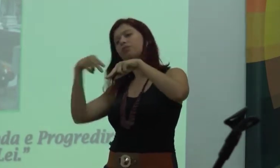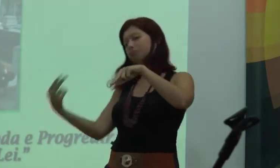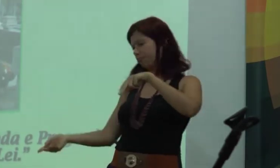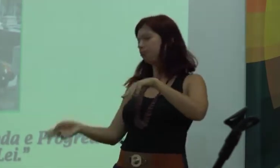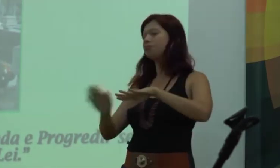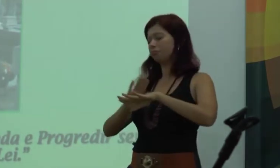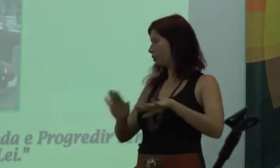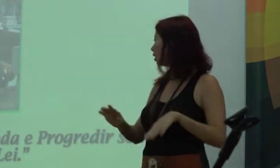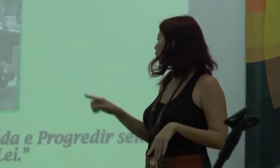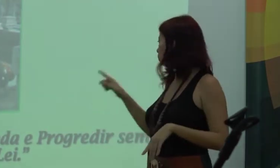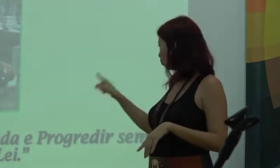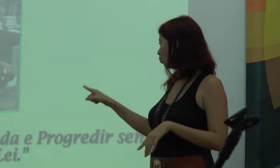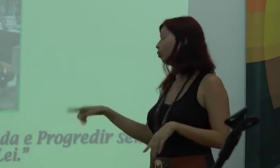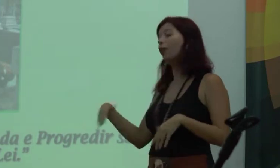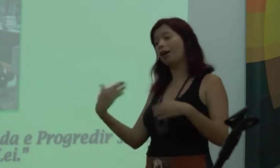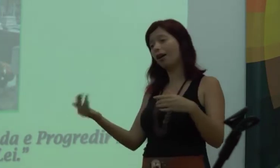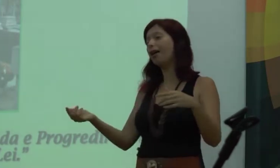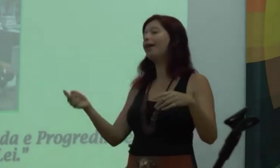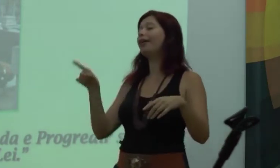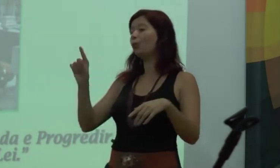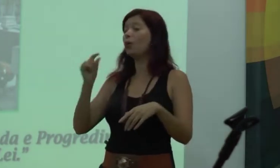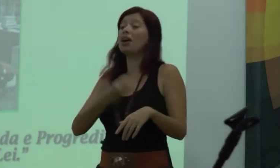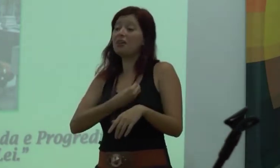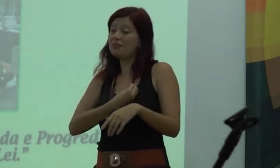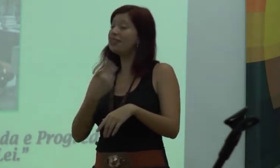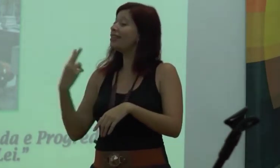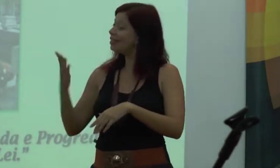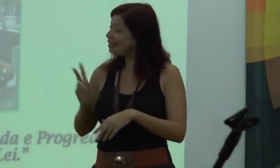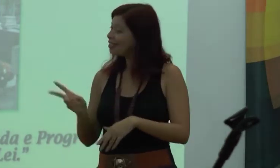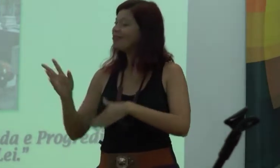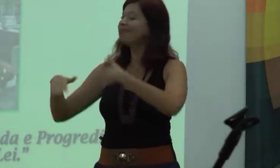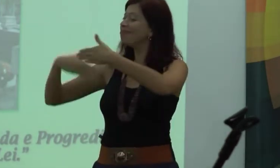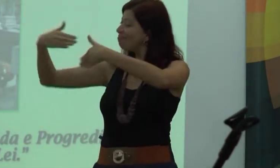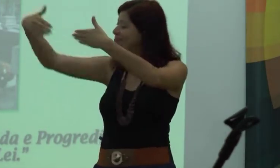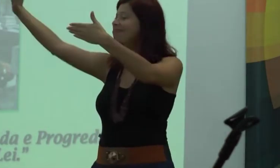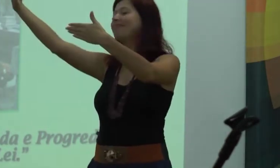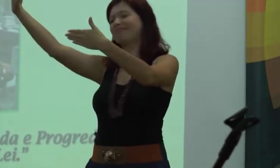estava conseguindo fazer a soletração, mas ele sofreu de um